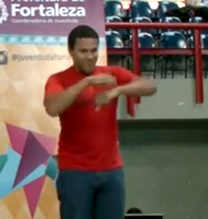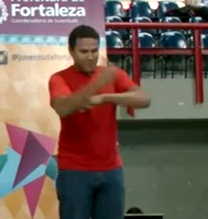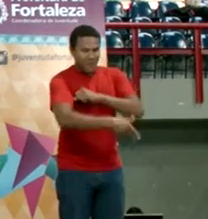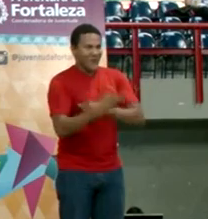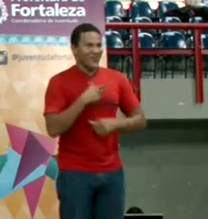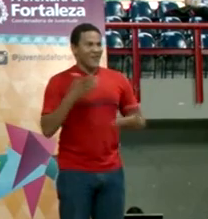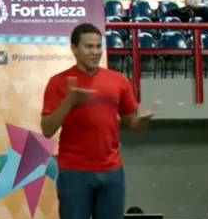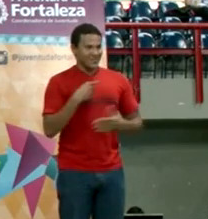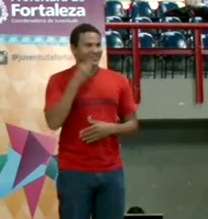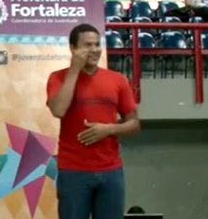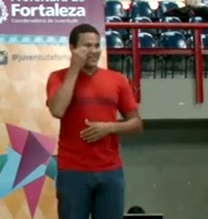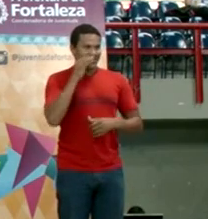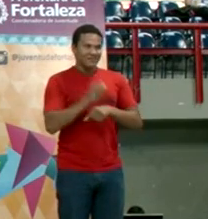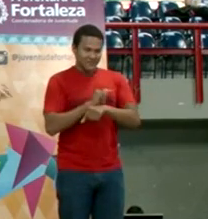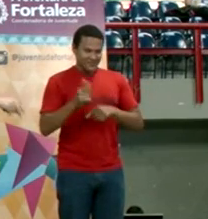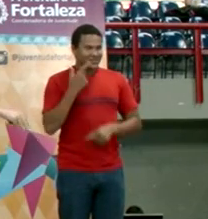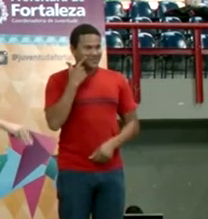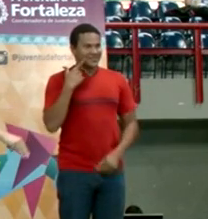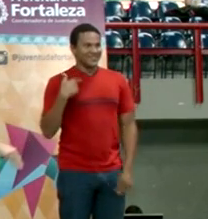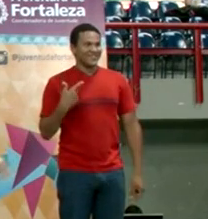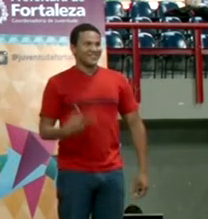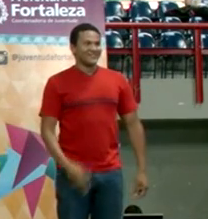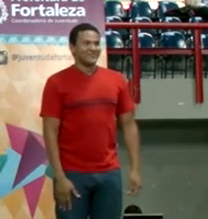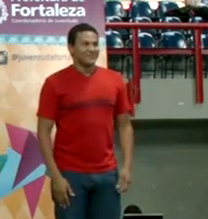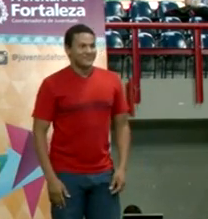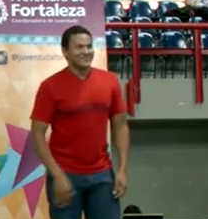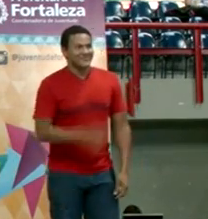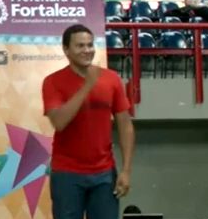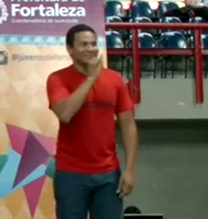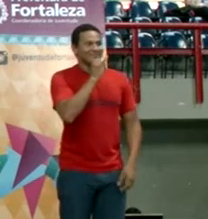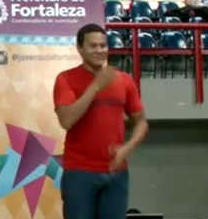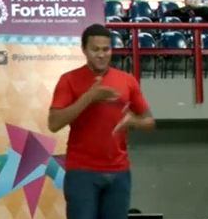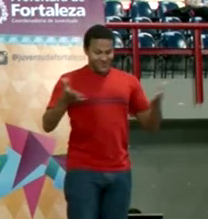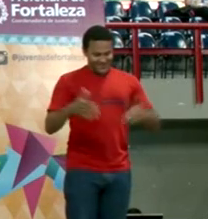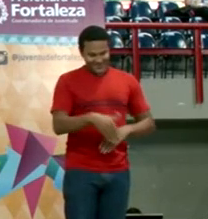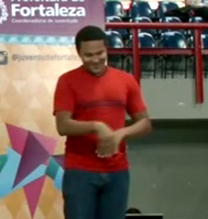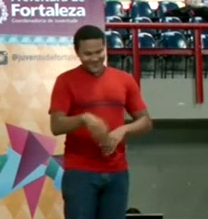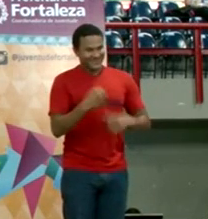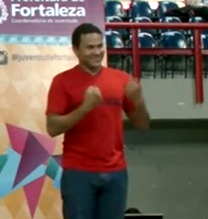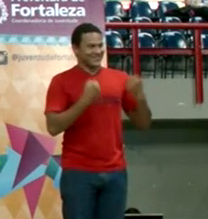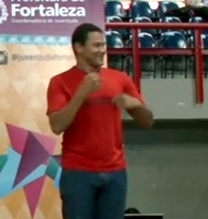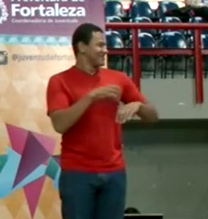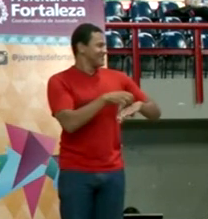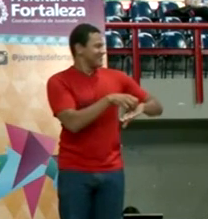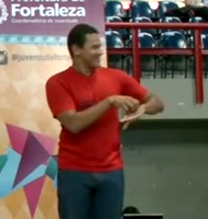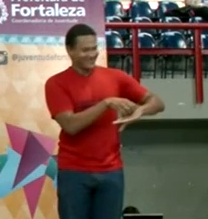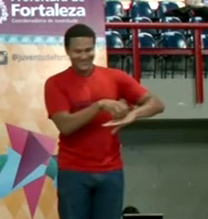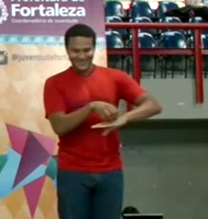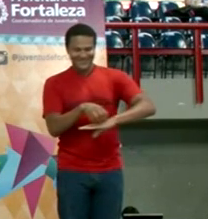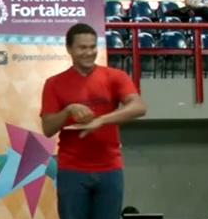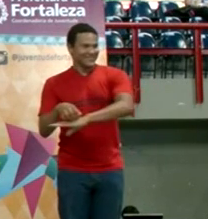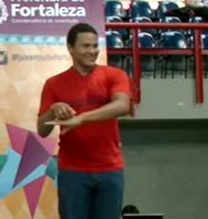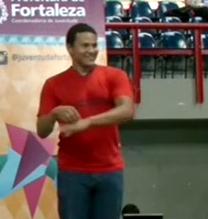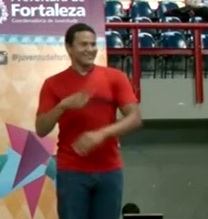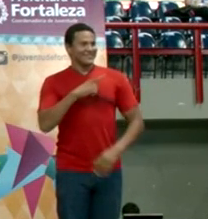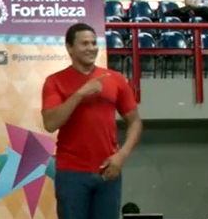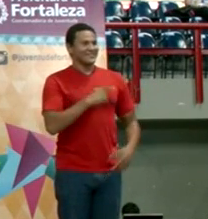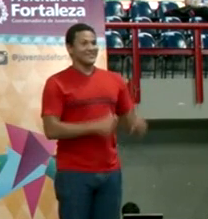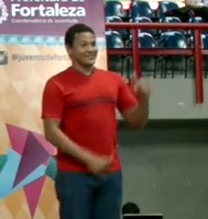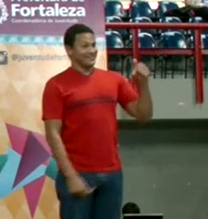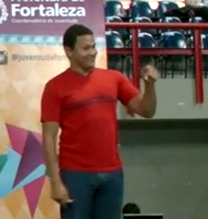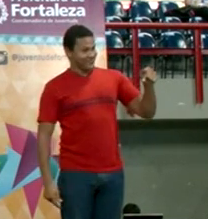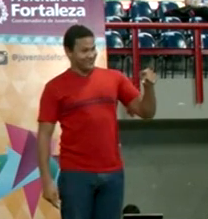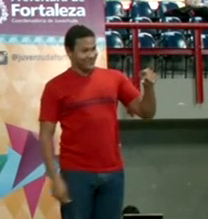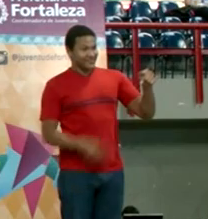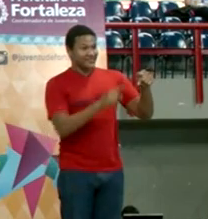de confusão aí hoje, tá? O carro vai passar aqui, e dos 7, 5